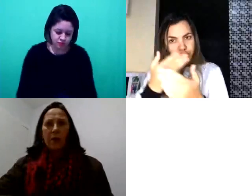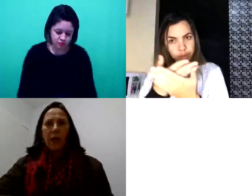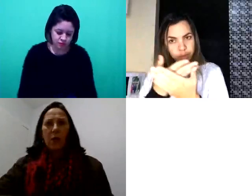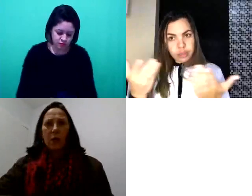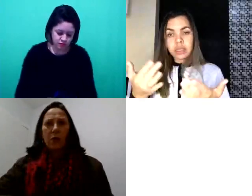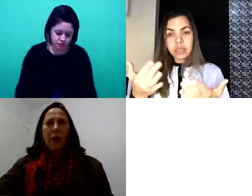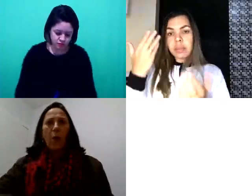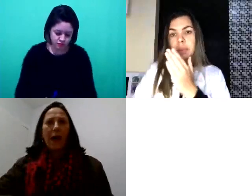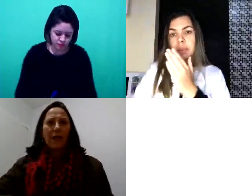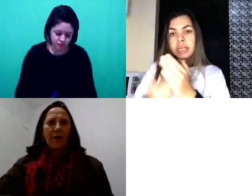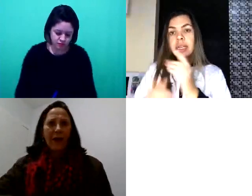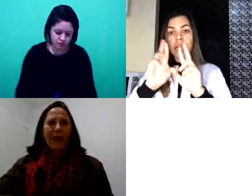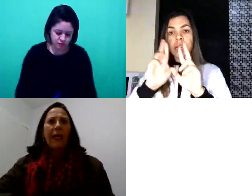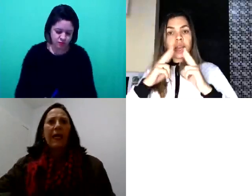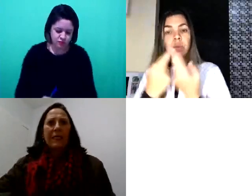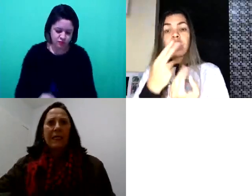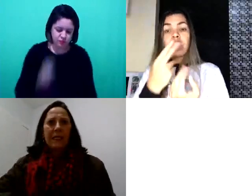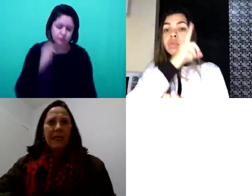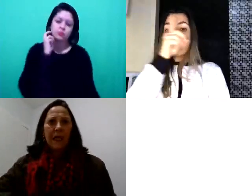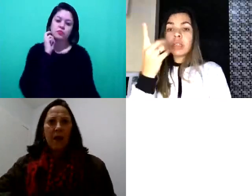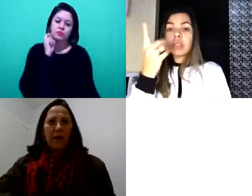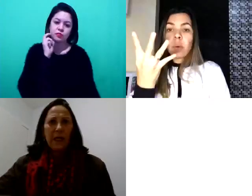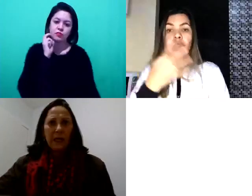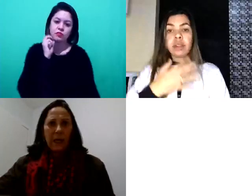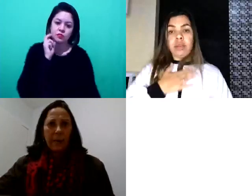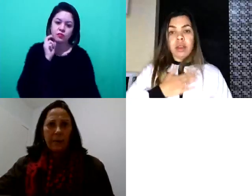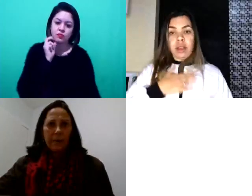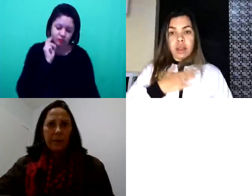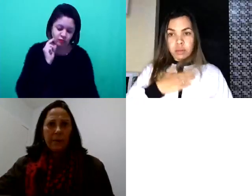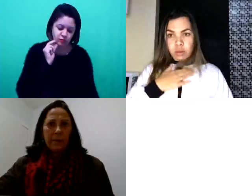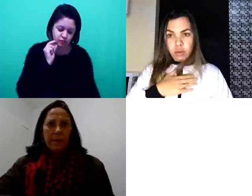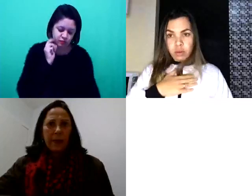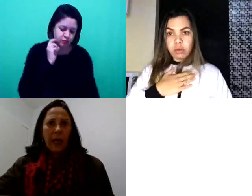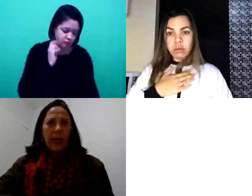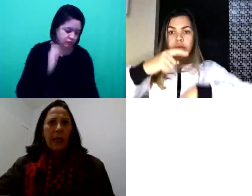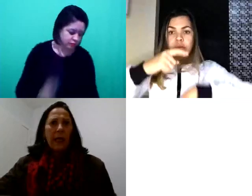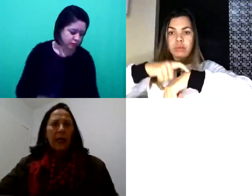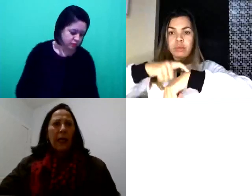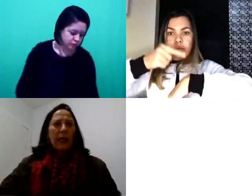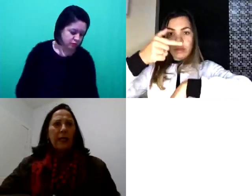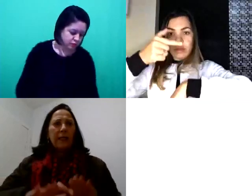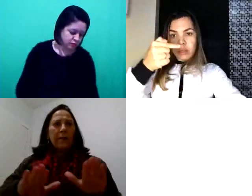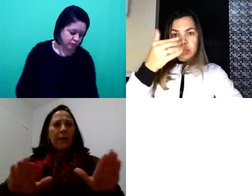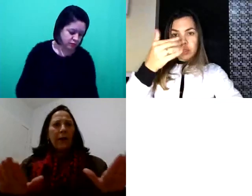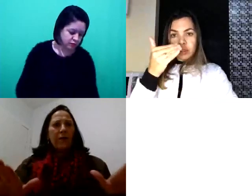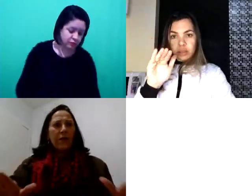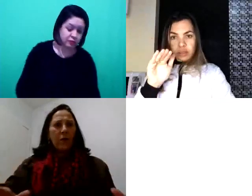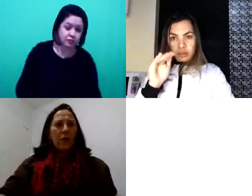4 de agosto, uma quarta-feira, 19h30. Tá? E aí, assim, vocês vão